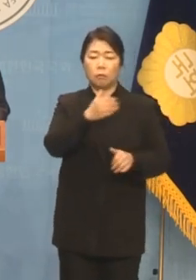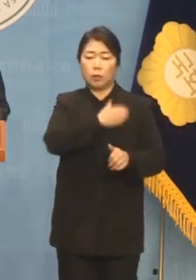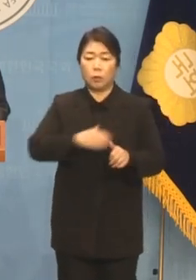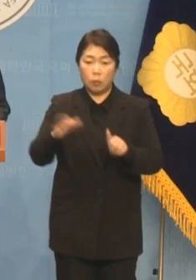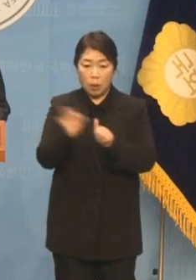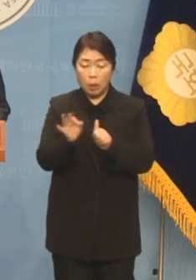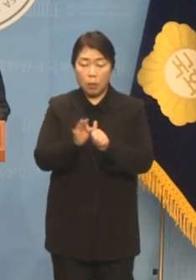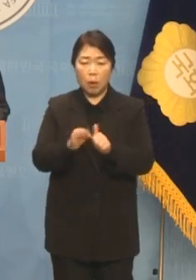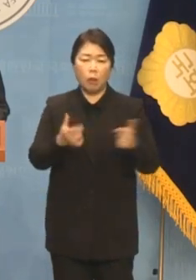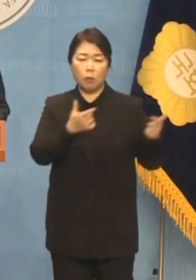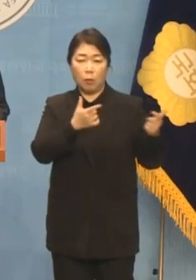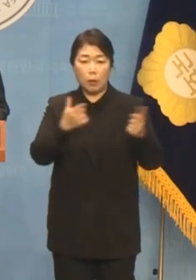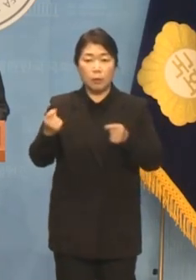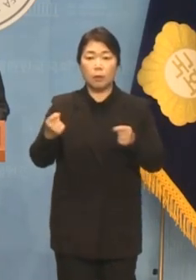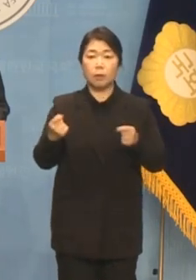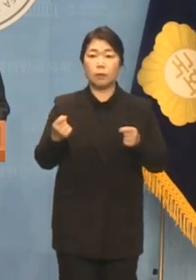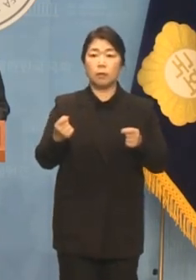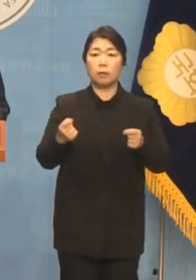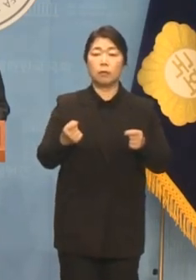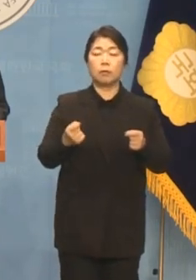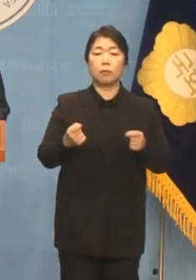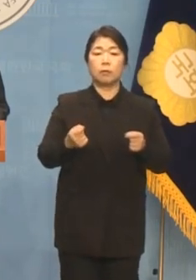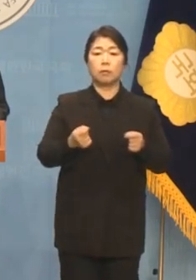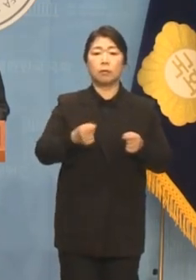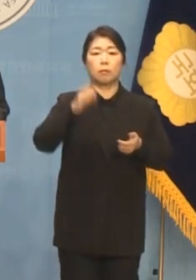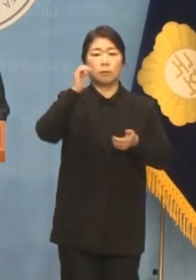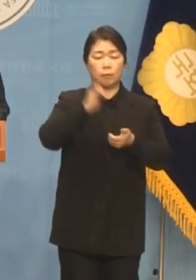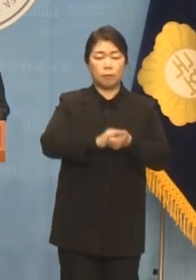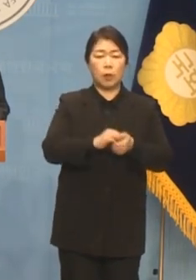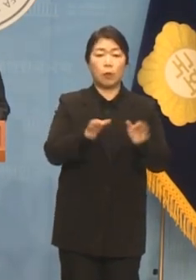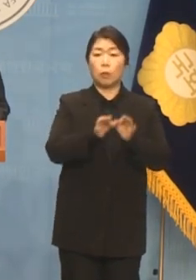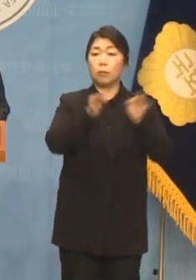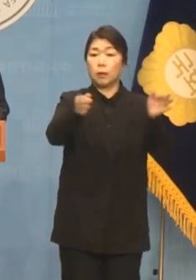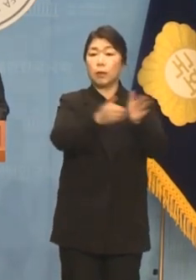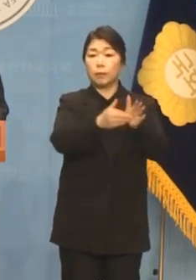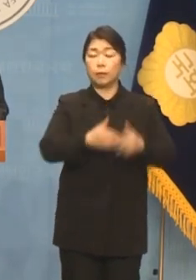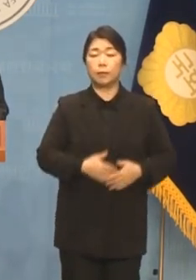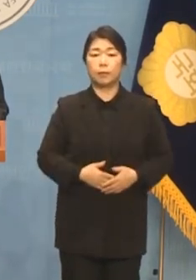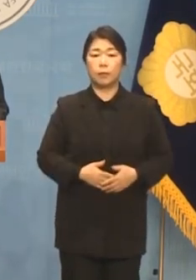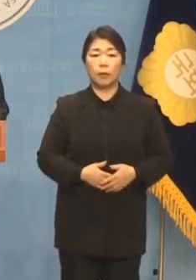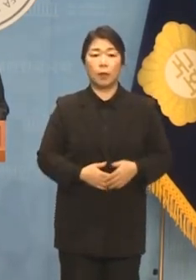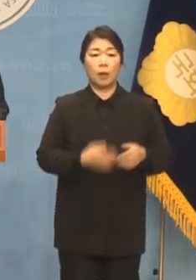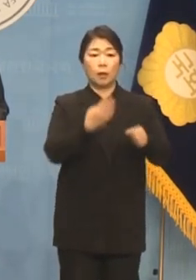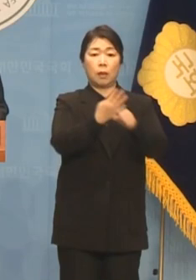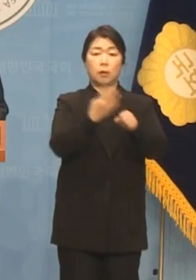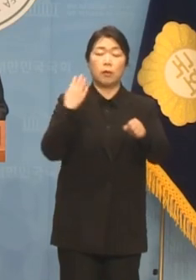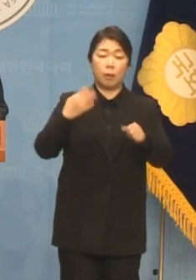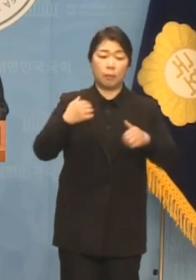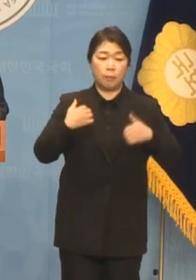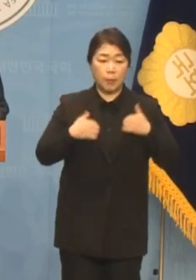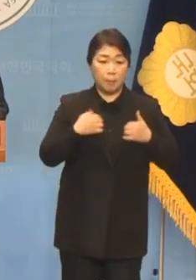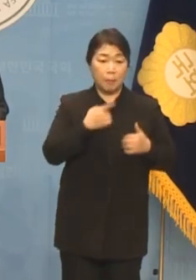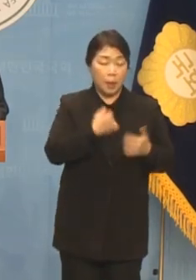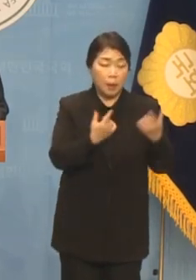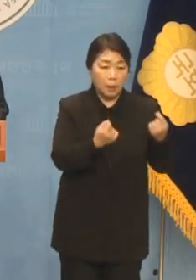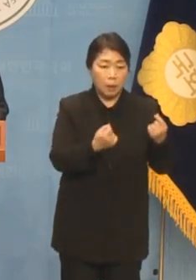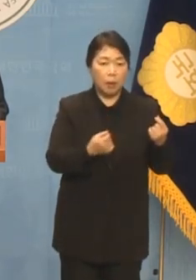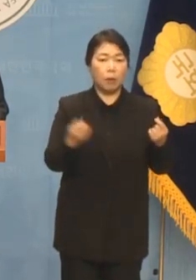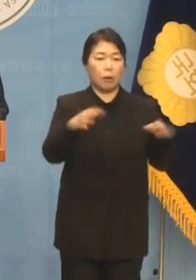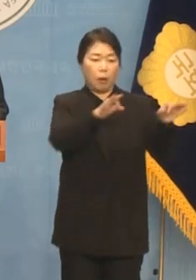수급자다 똑같은 금액을 받게 되었습니다 4년 전 재미본 공약을